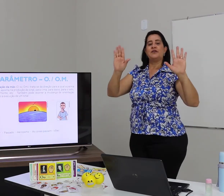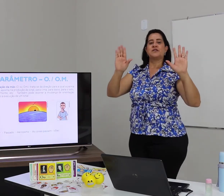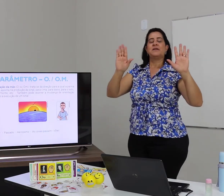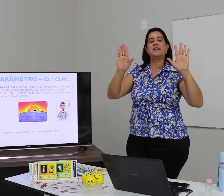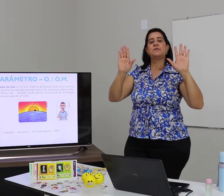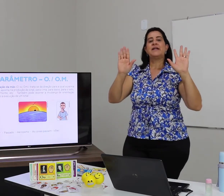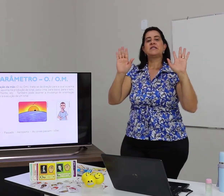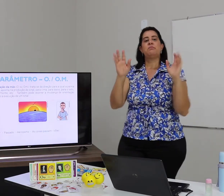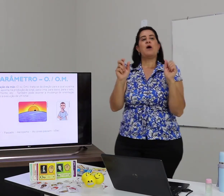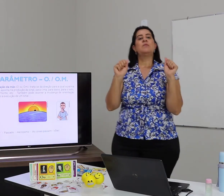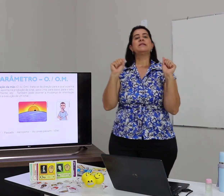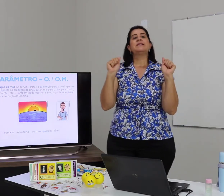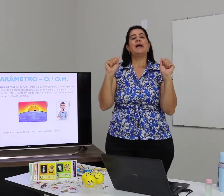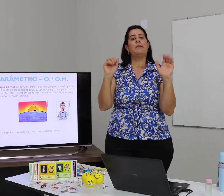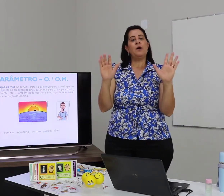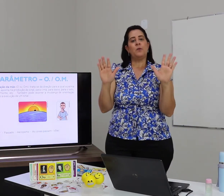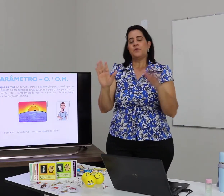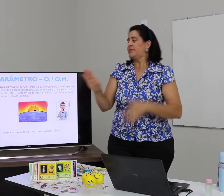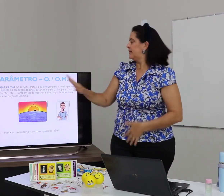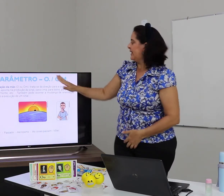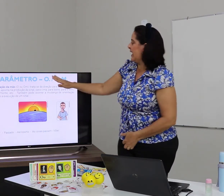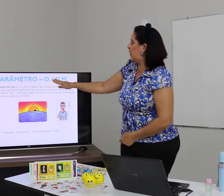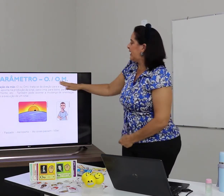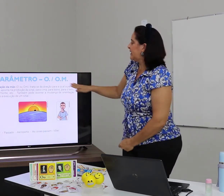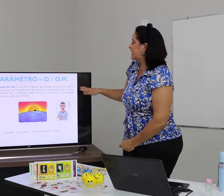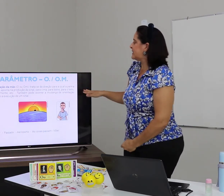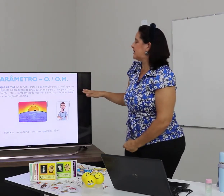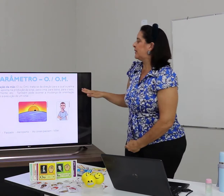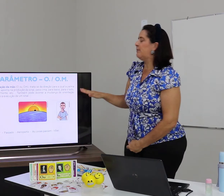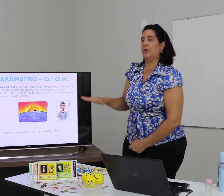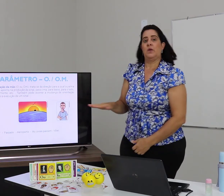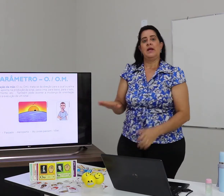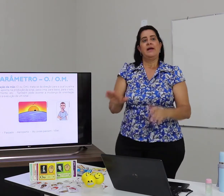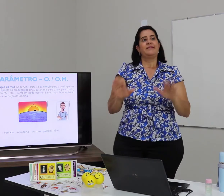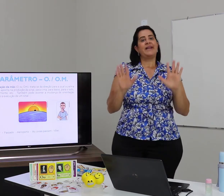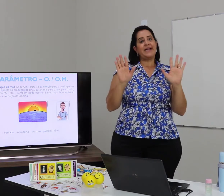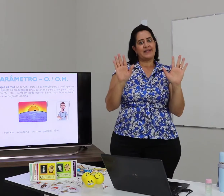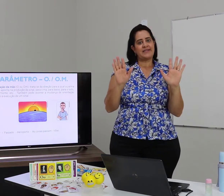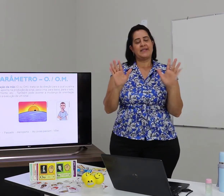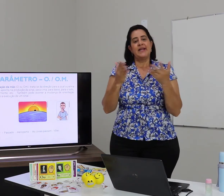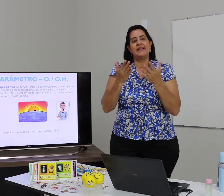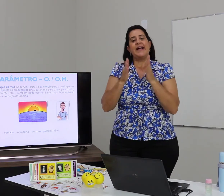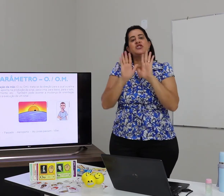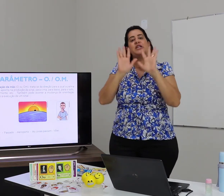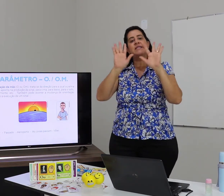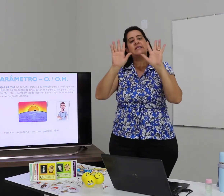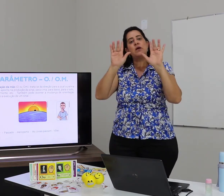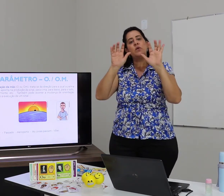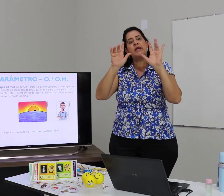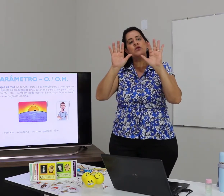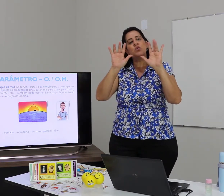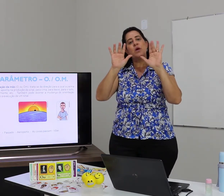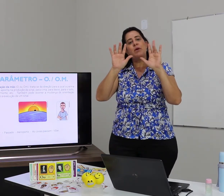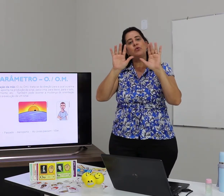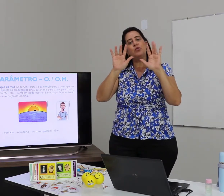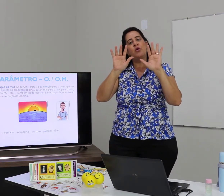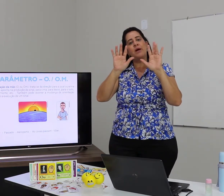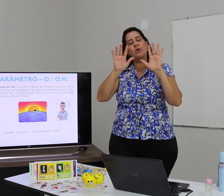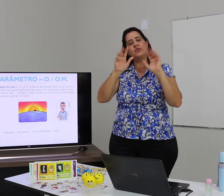nós falamos das palmas da mão, que é a orientação da mão. Trata-se da direção que a sua mão toma quando você